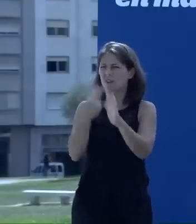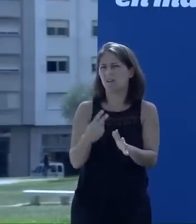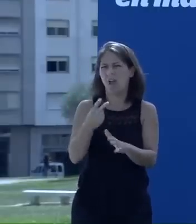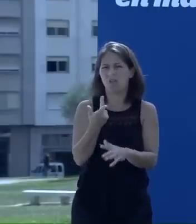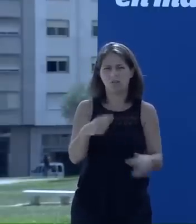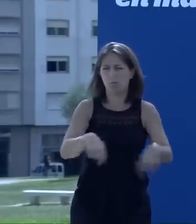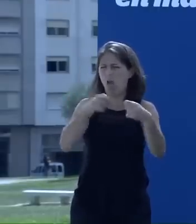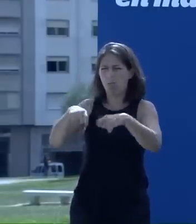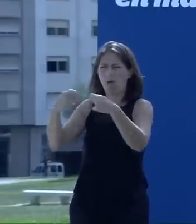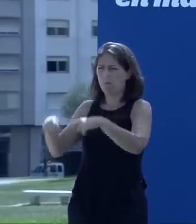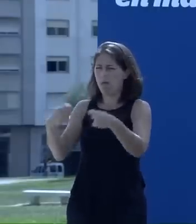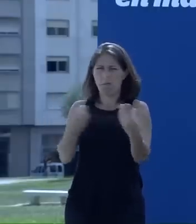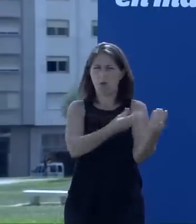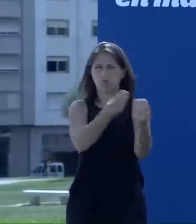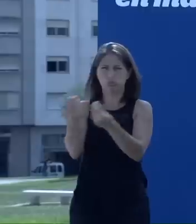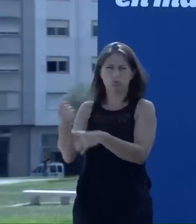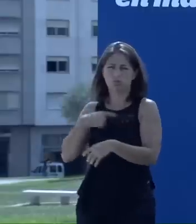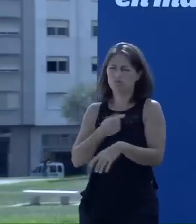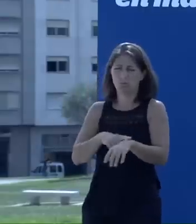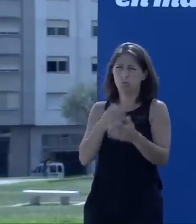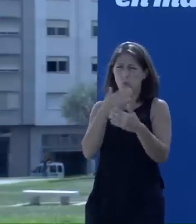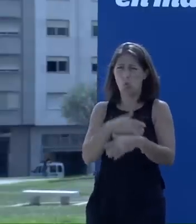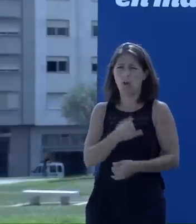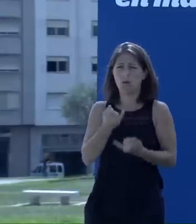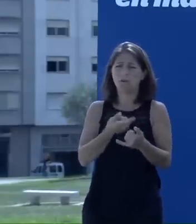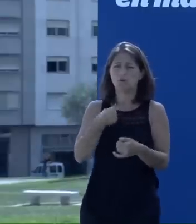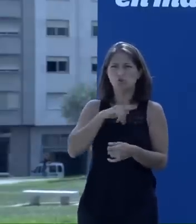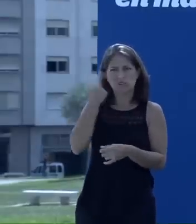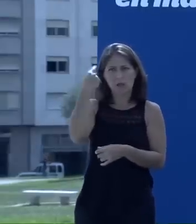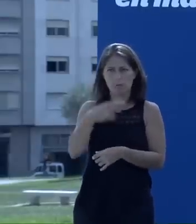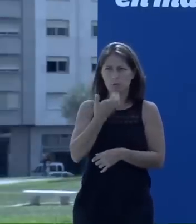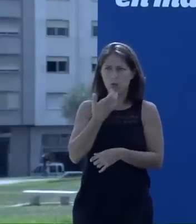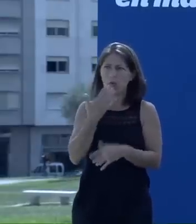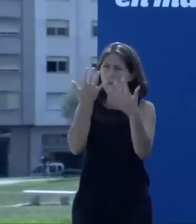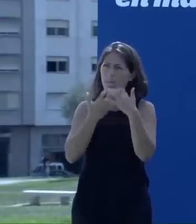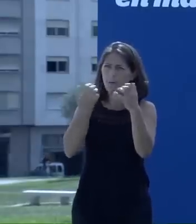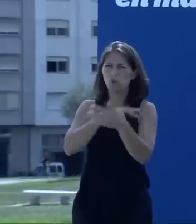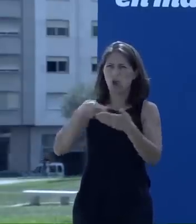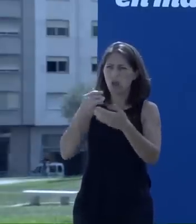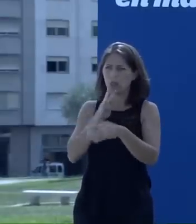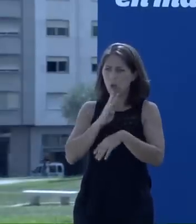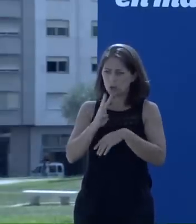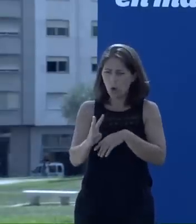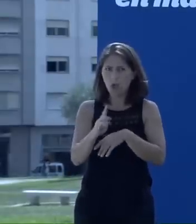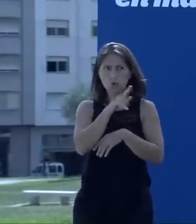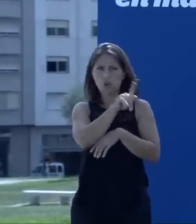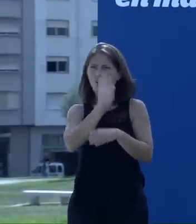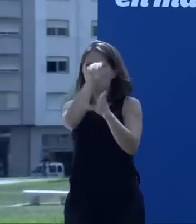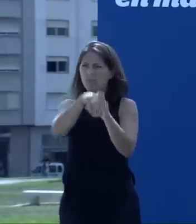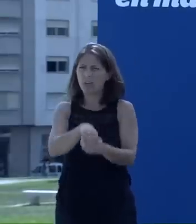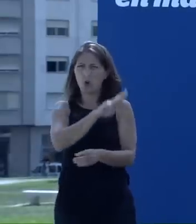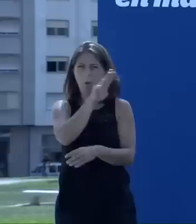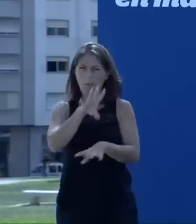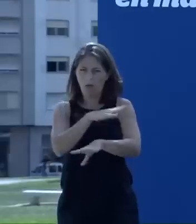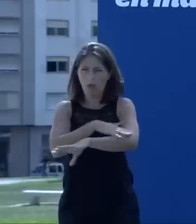E somos conscientes de que outros 4 anos co Partido Popular no Parlamento de Galiza deixaríanos xa non na UBI, senón